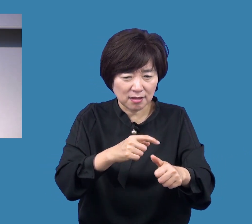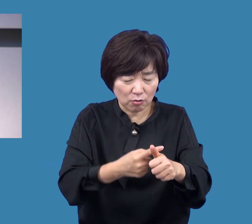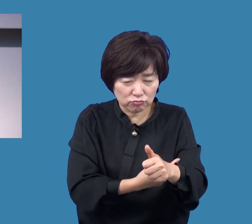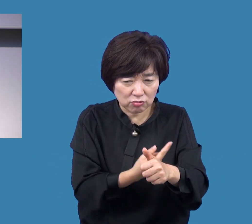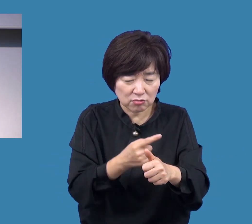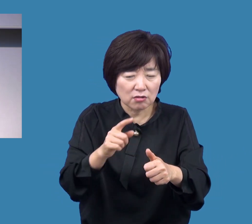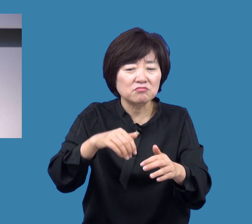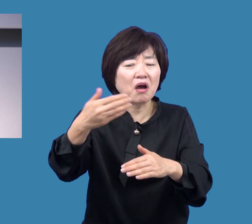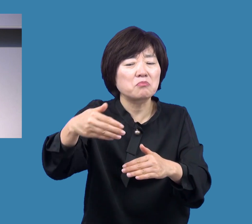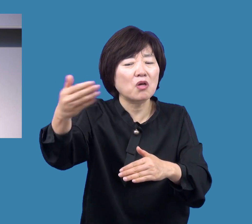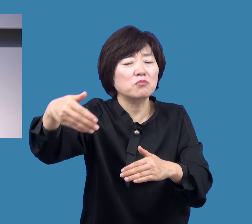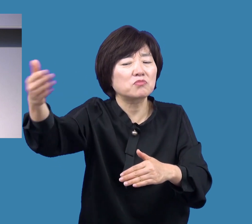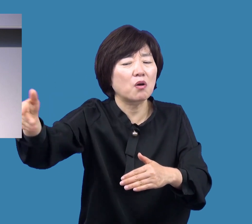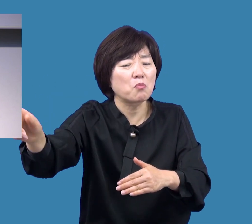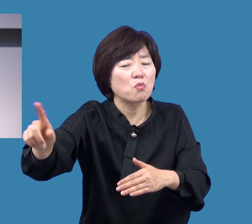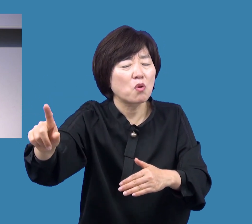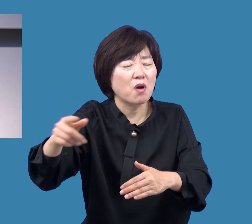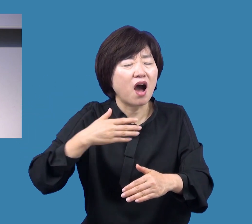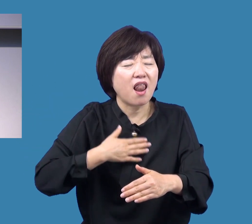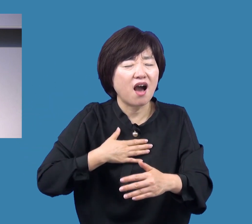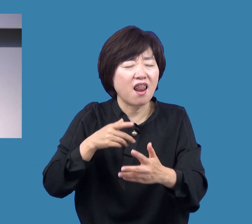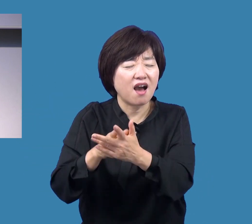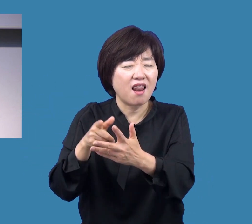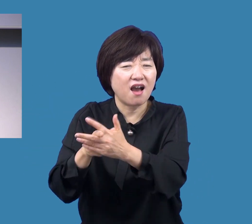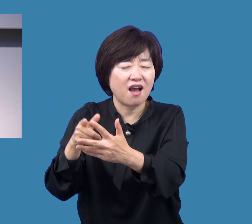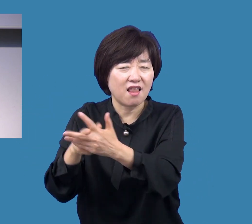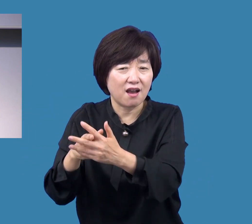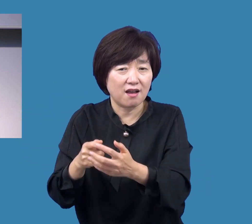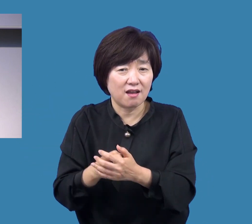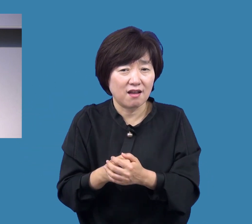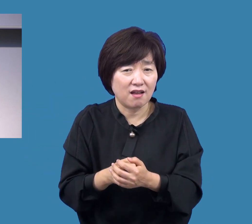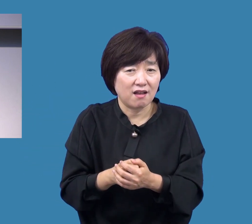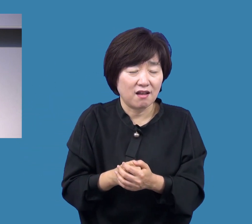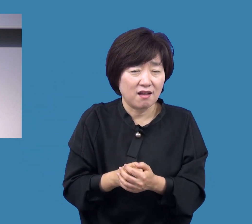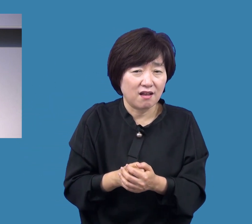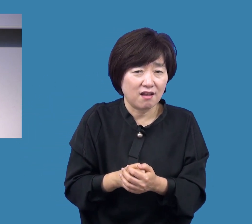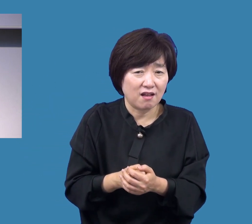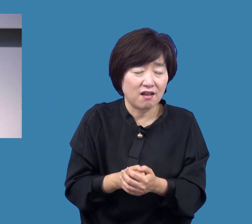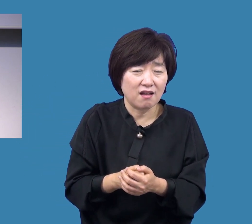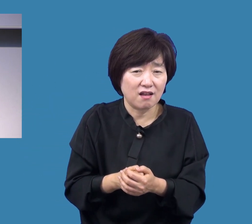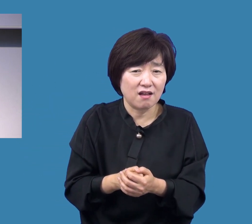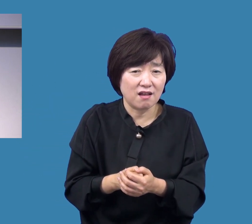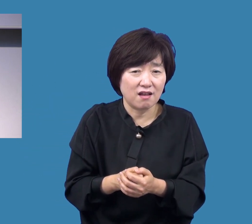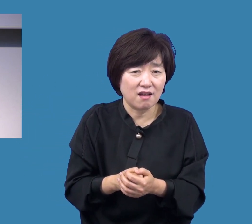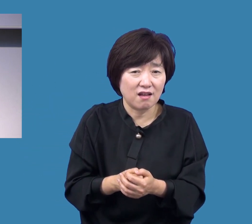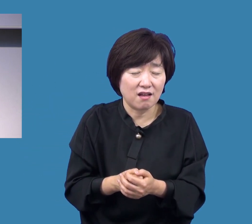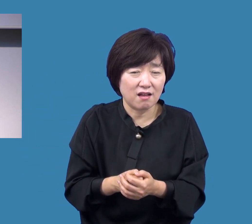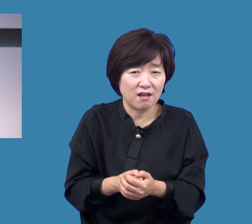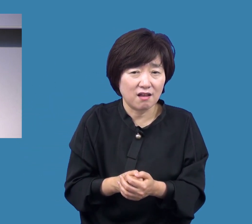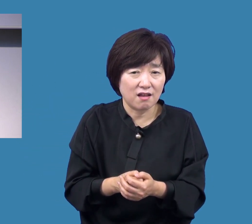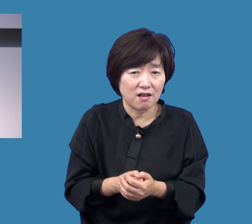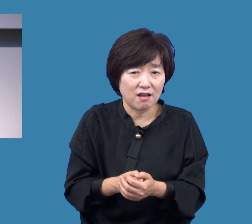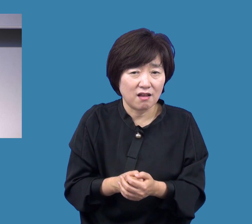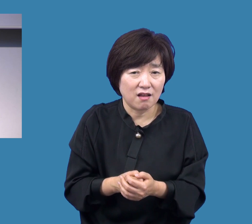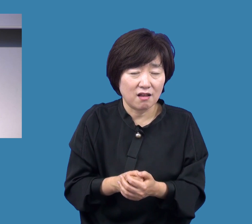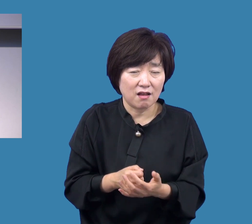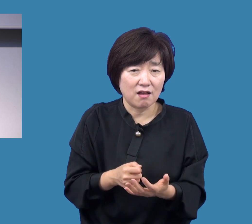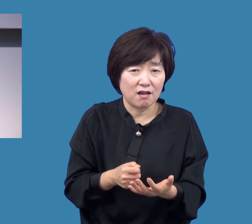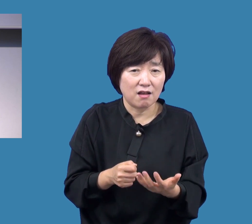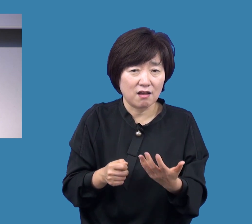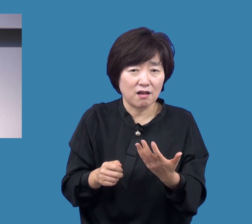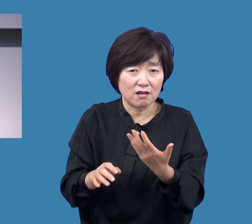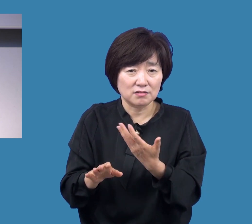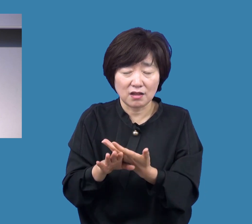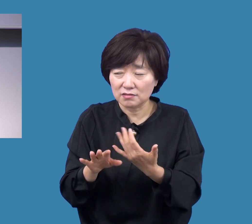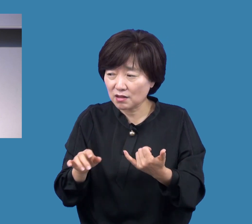나오는 거예요. 근데 저는 그냥 자연스럽게 그렇다고 생각해서 다들 그렇게 생각할 줄 알았는데, 보면 이제 나중에